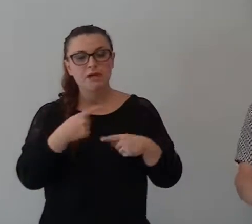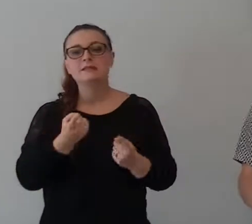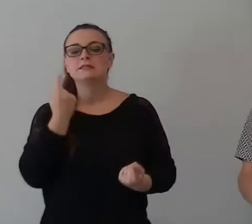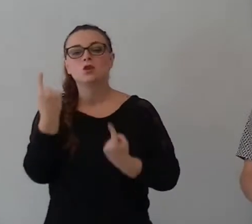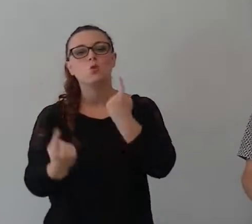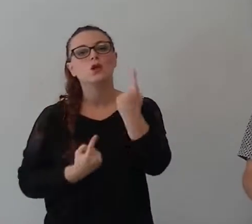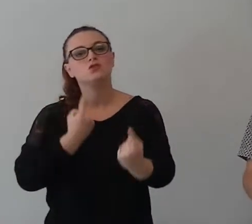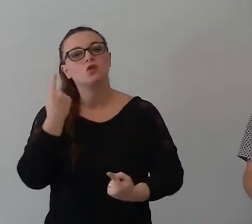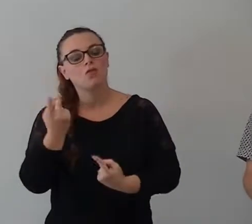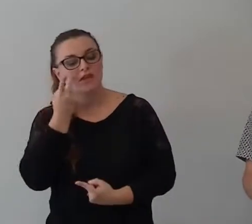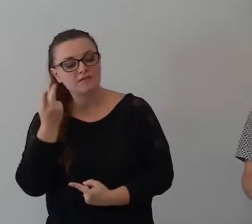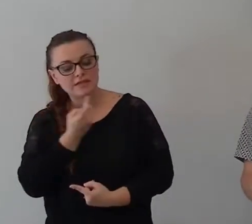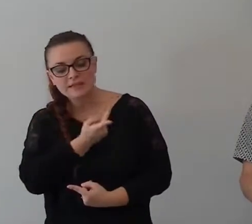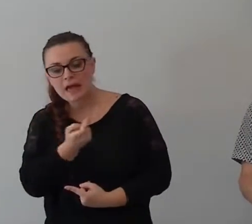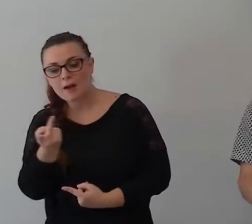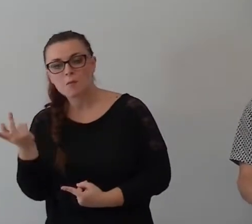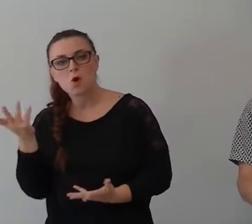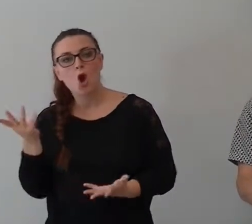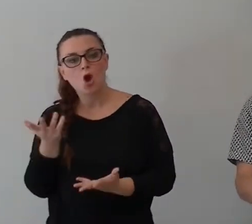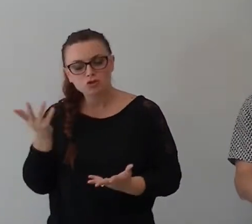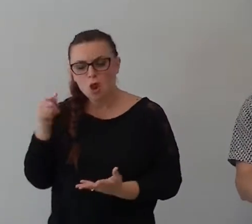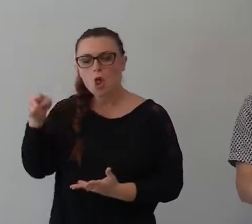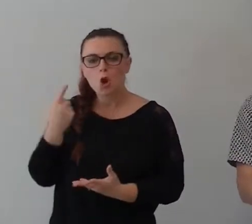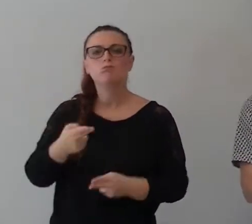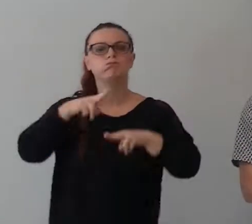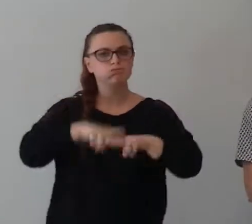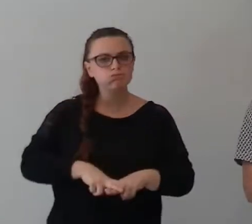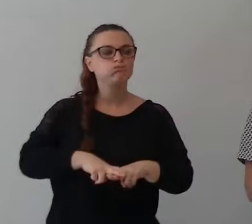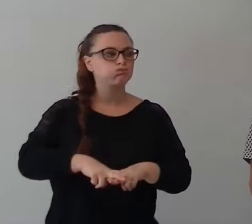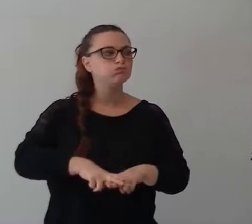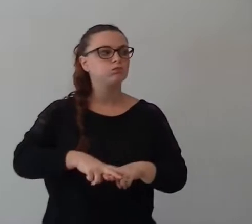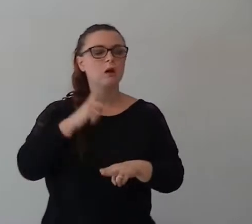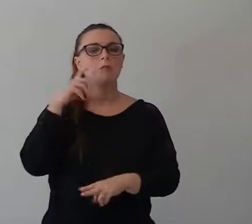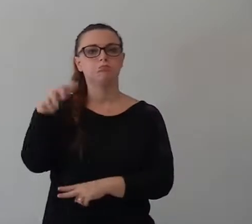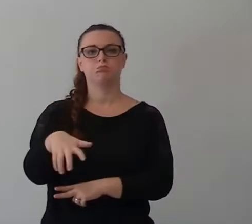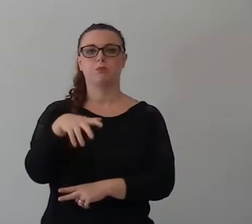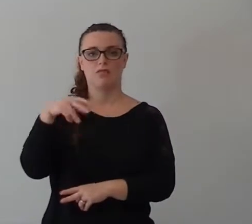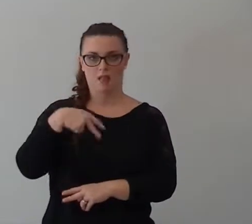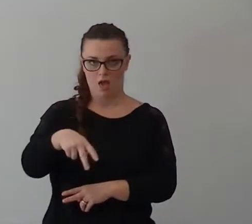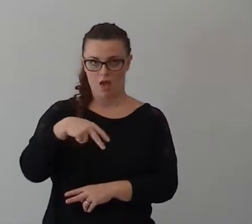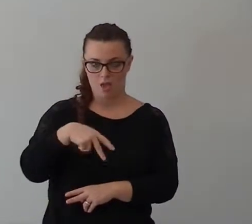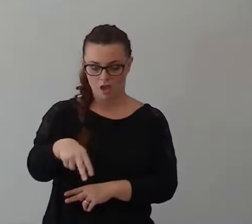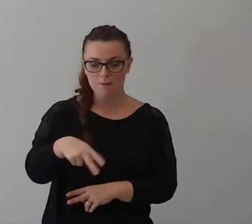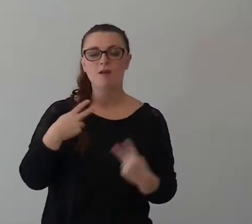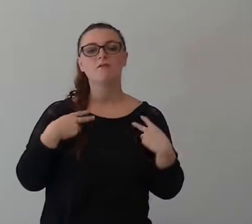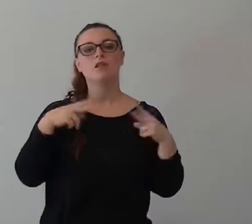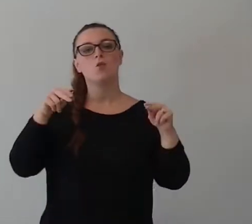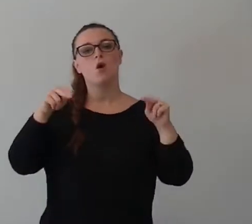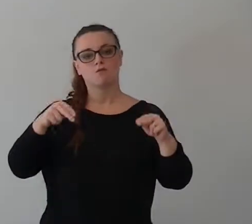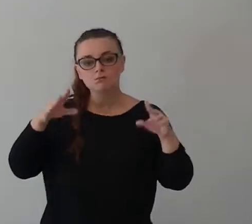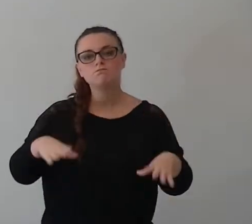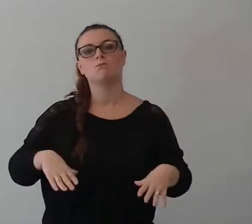si stabiliscono in Betlemme e comincia la loro nuova vita. Leggiamo il capitolo 2 di Ruth da 1 a